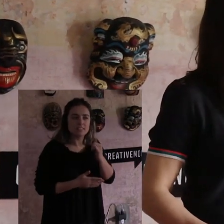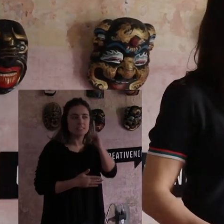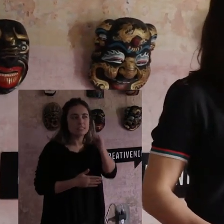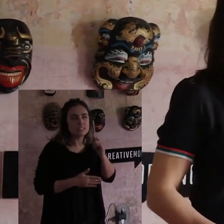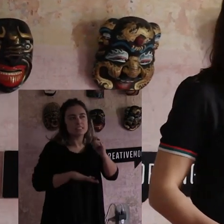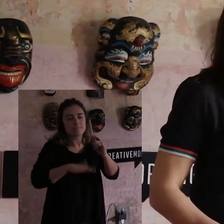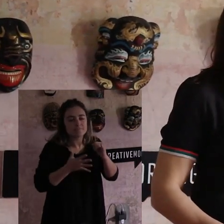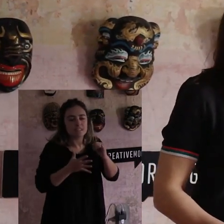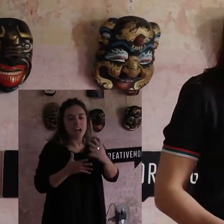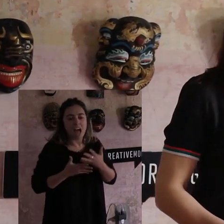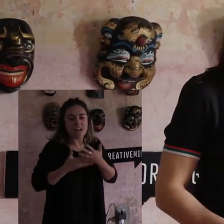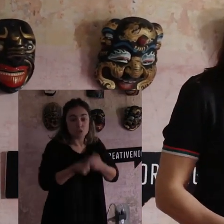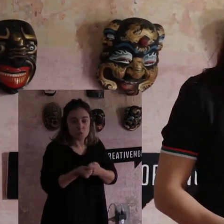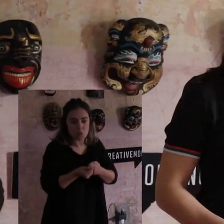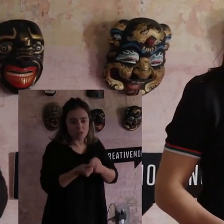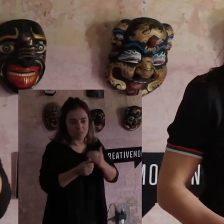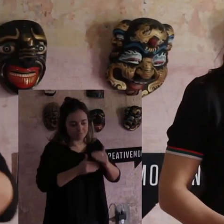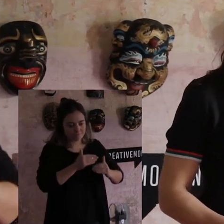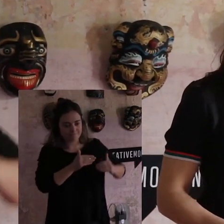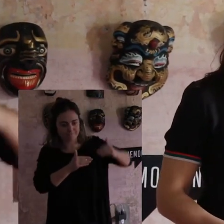a avanzar.